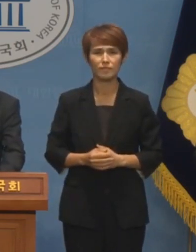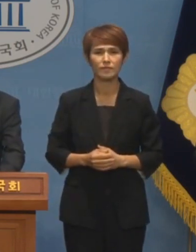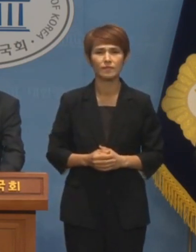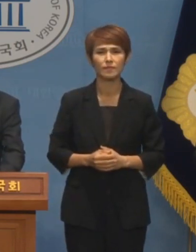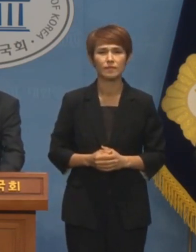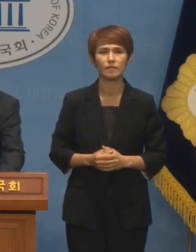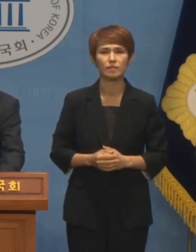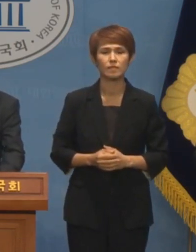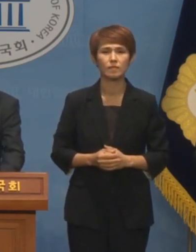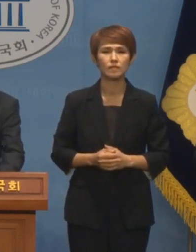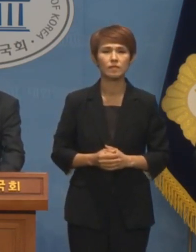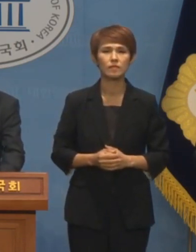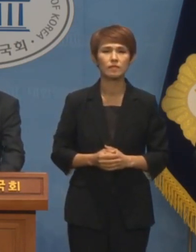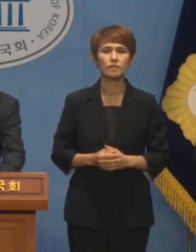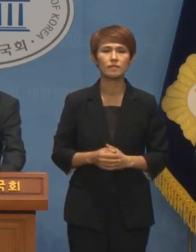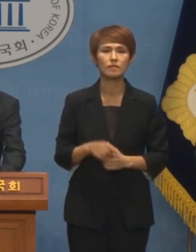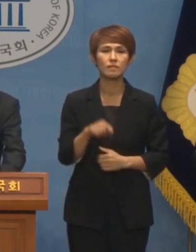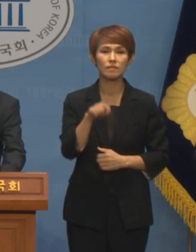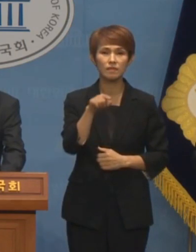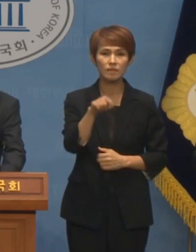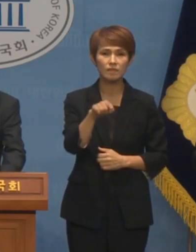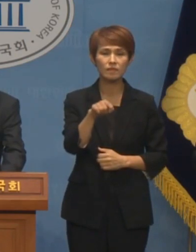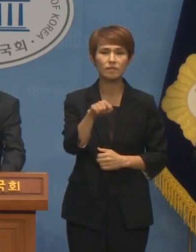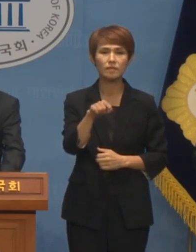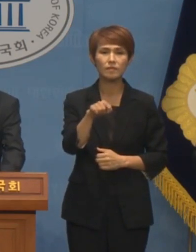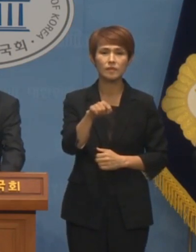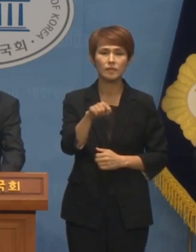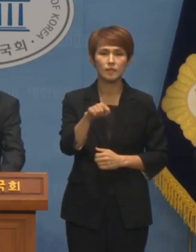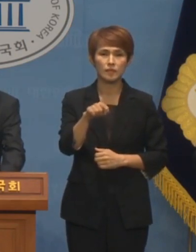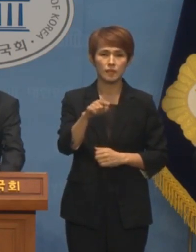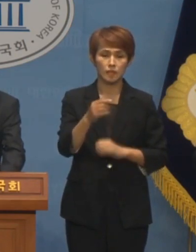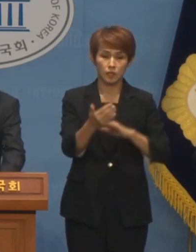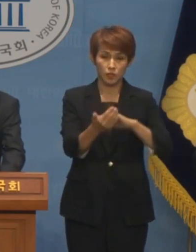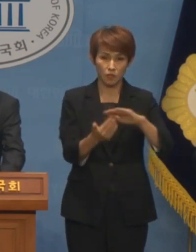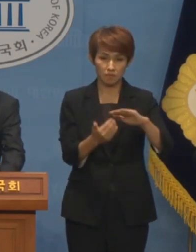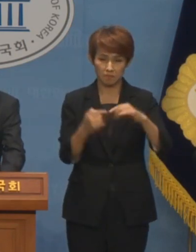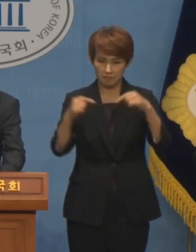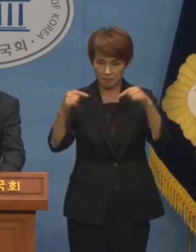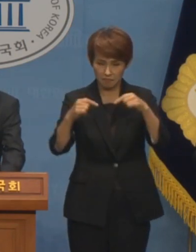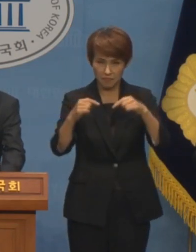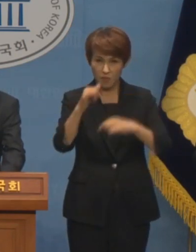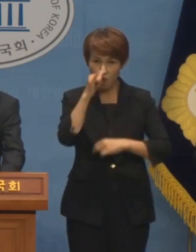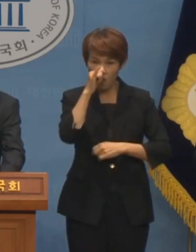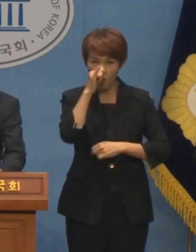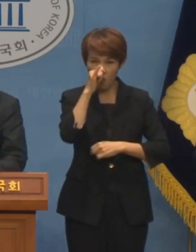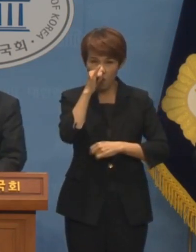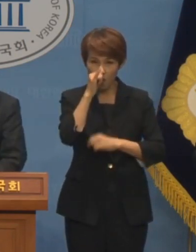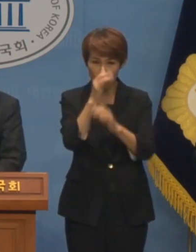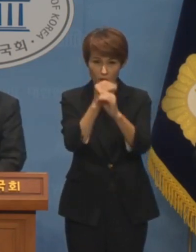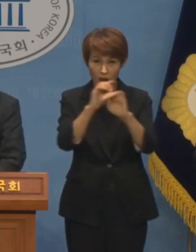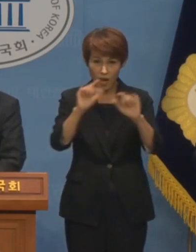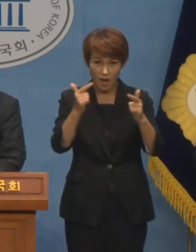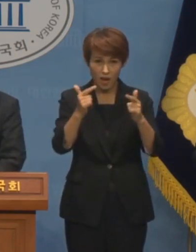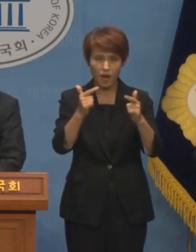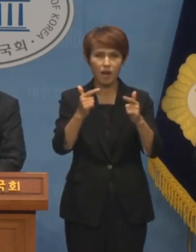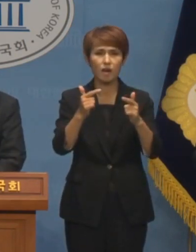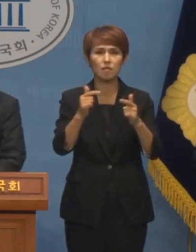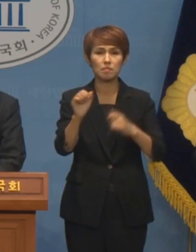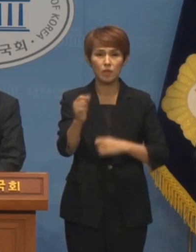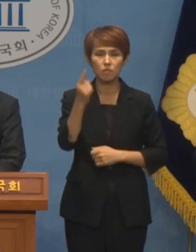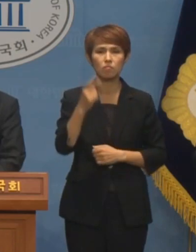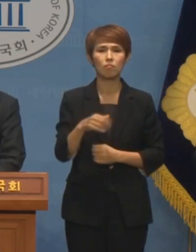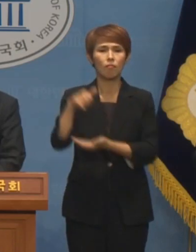대상도 아니었고 현장에서 추가했다고 합니다. 결국 사전에 조율된 조사 일정이 아니어서 명품백이 어디에